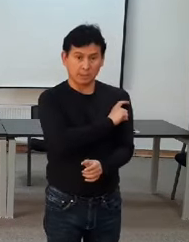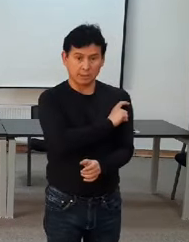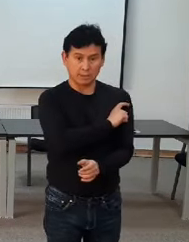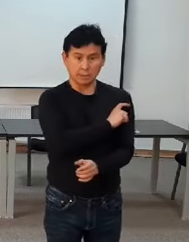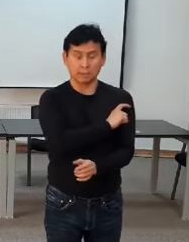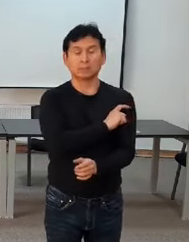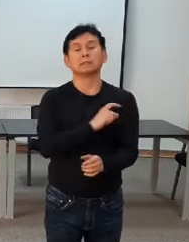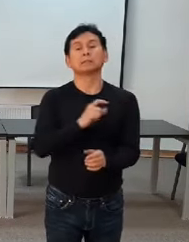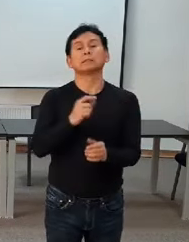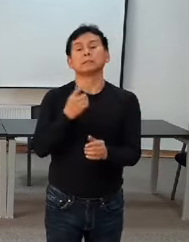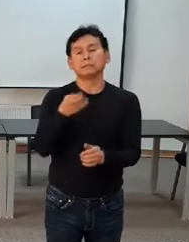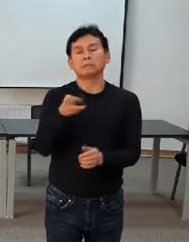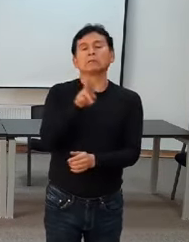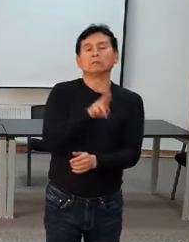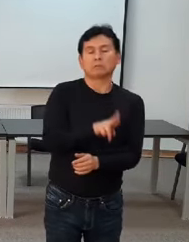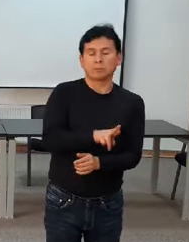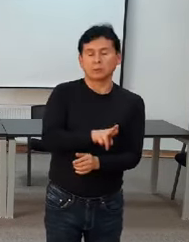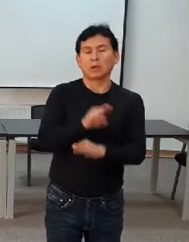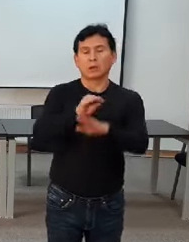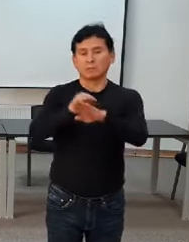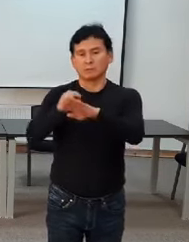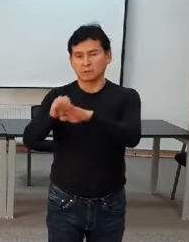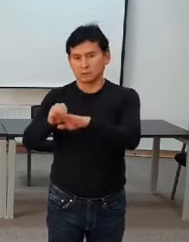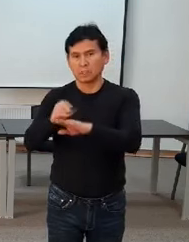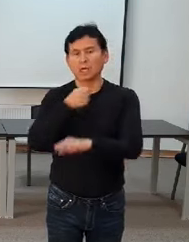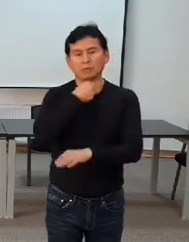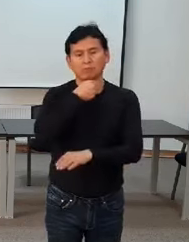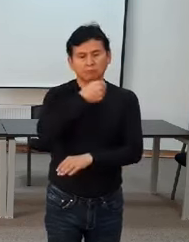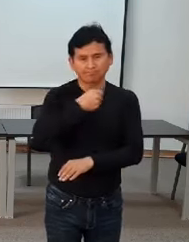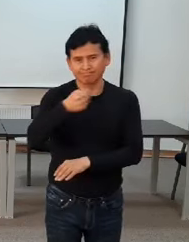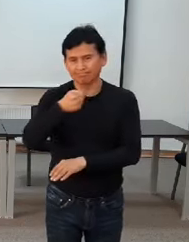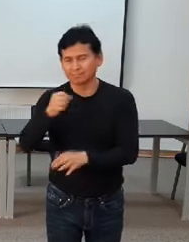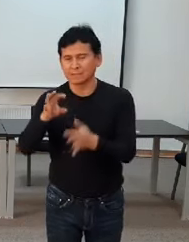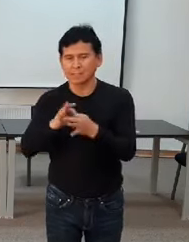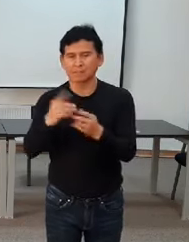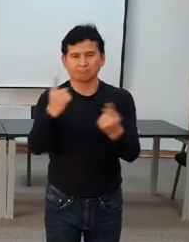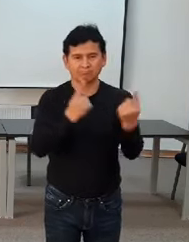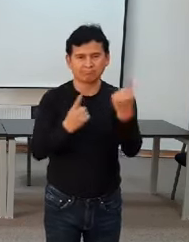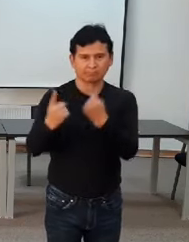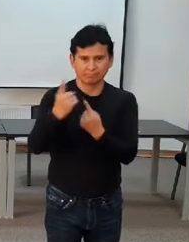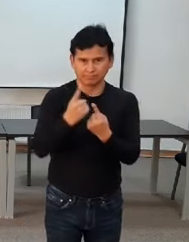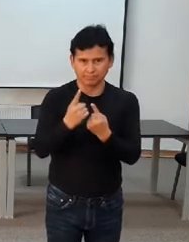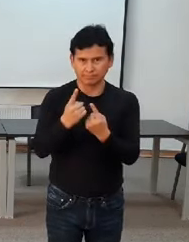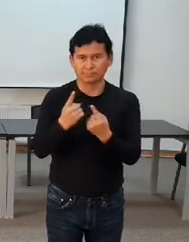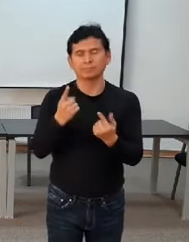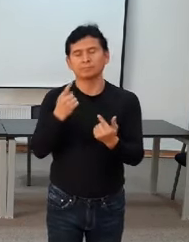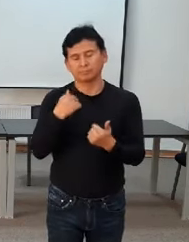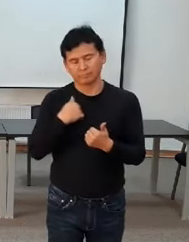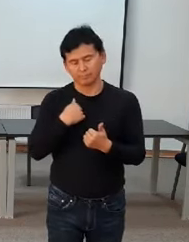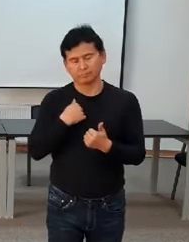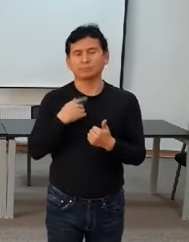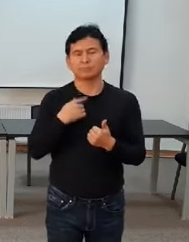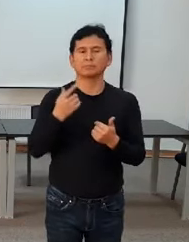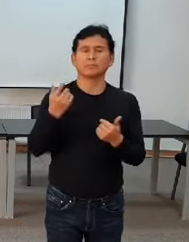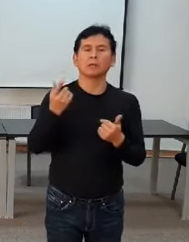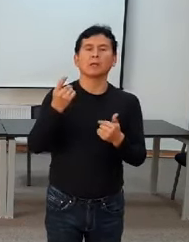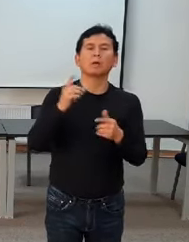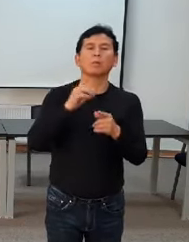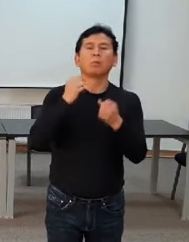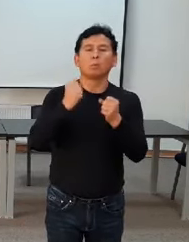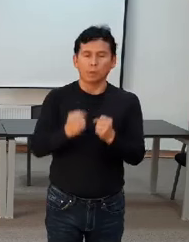y reiteramos el llamado a los medios de comunicación de las localidades más apartadas a que, si quieren sumarse a este punto de